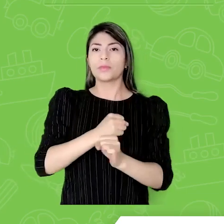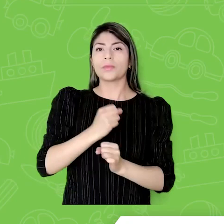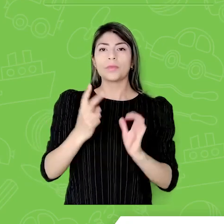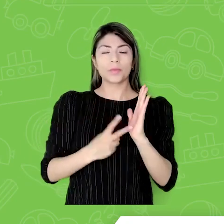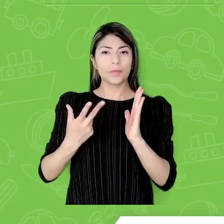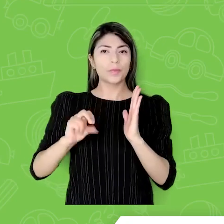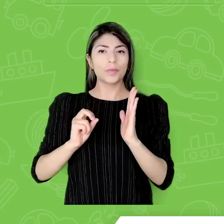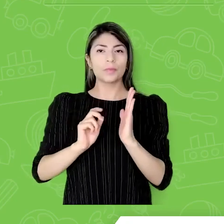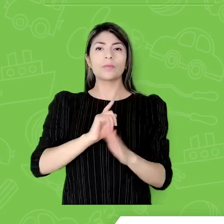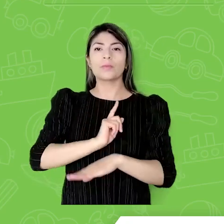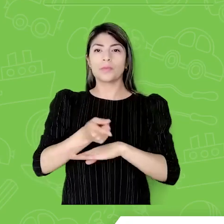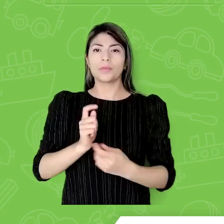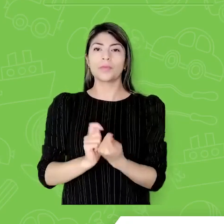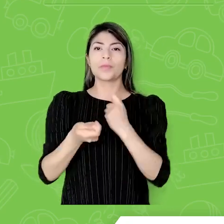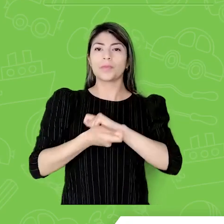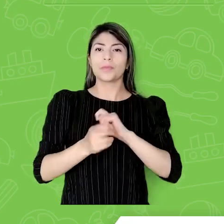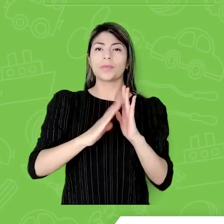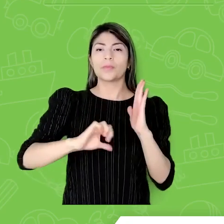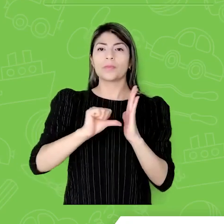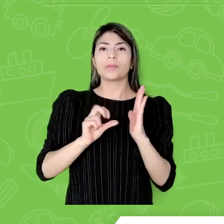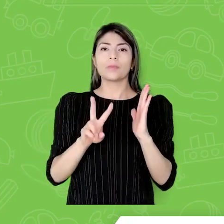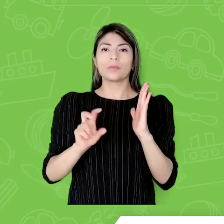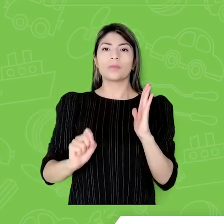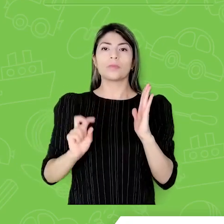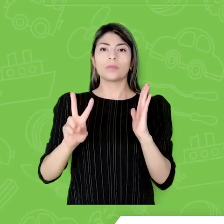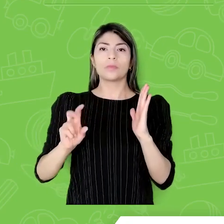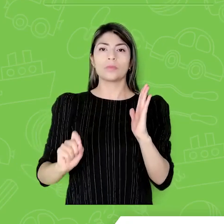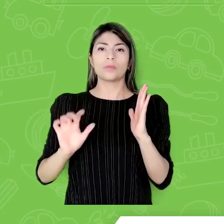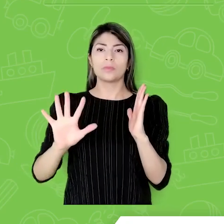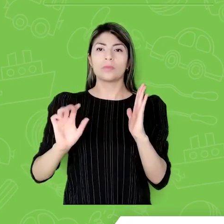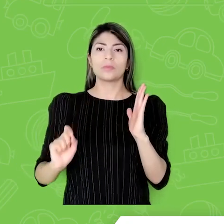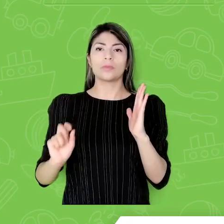de 2020, que modifique el artículo